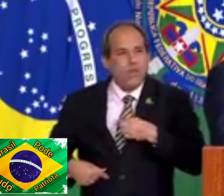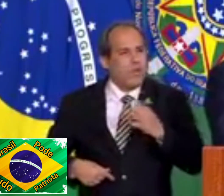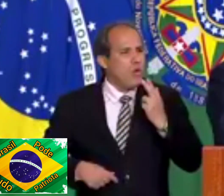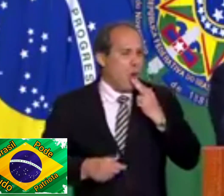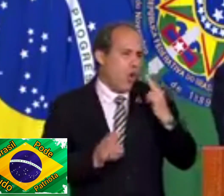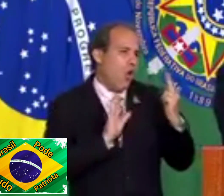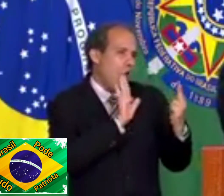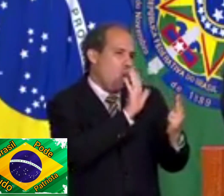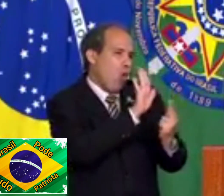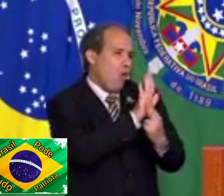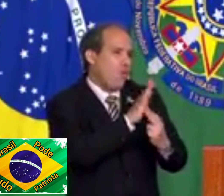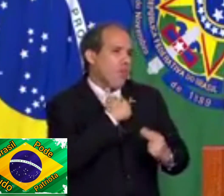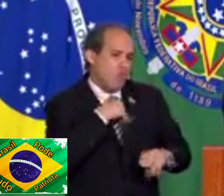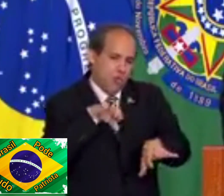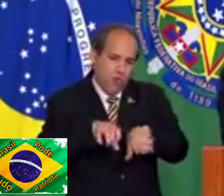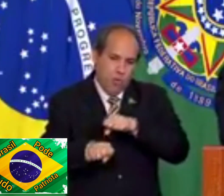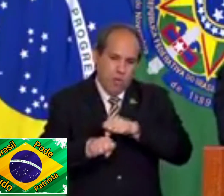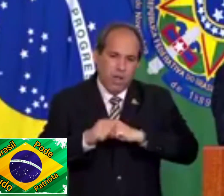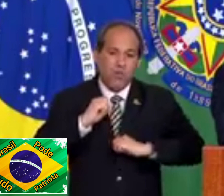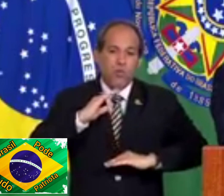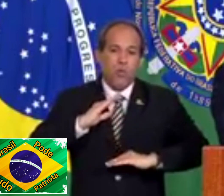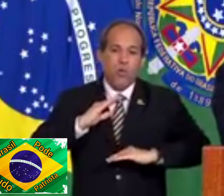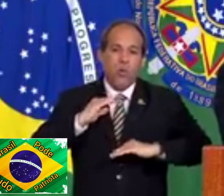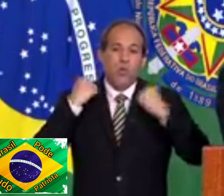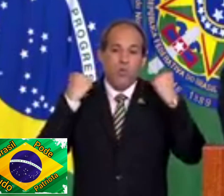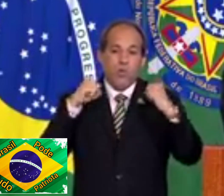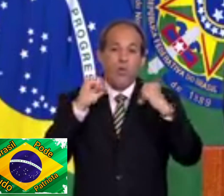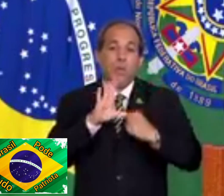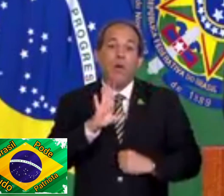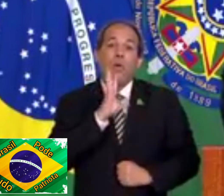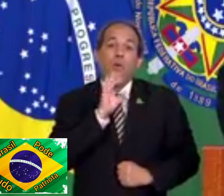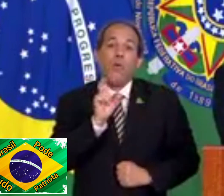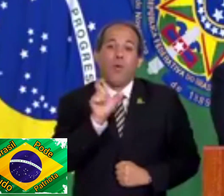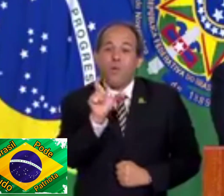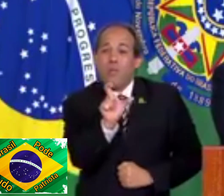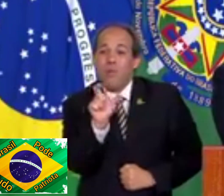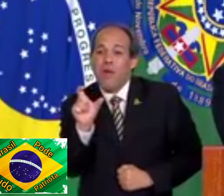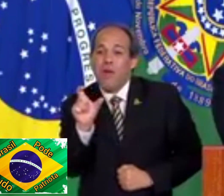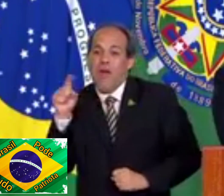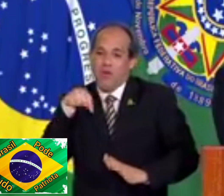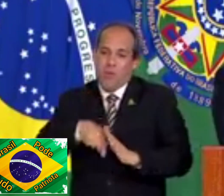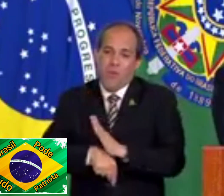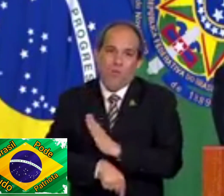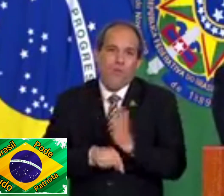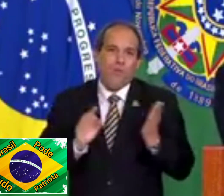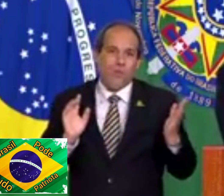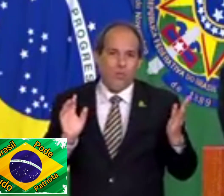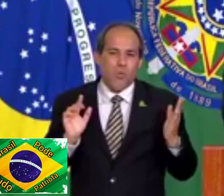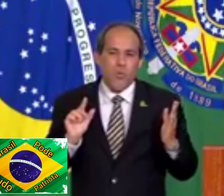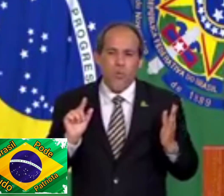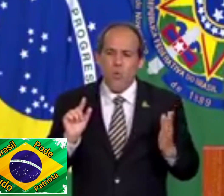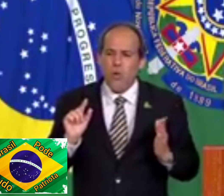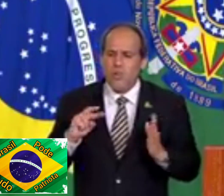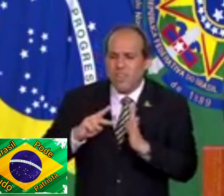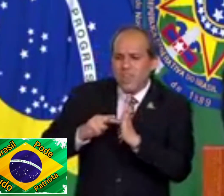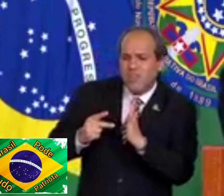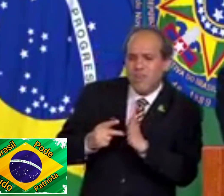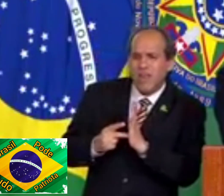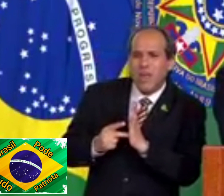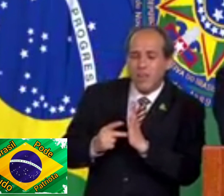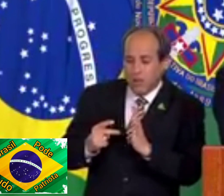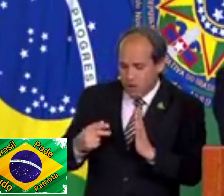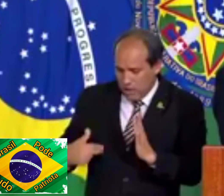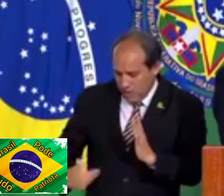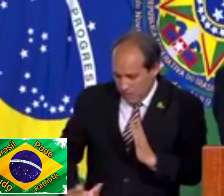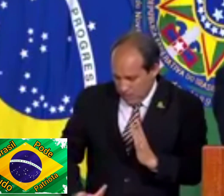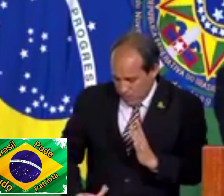Confesso, sou formado em educação física, mas não tenho conhecimento com profundidade. O que um ferimento